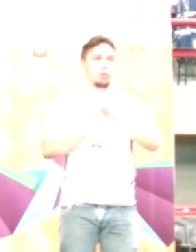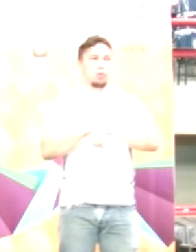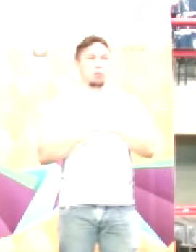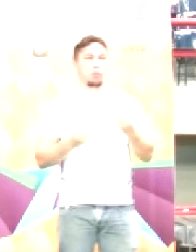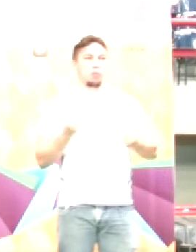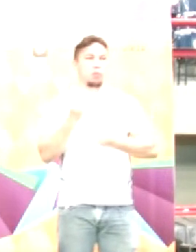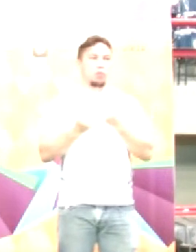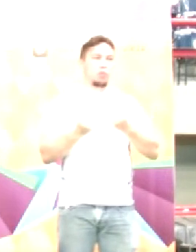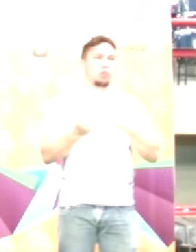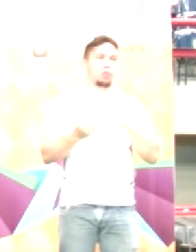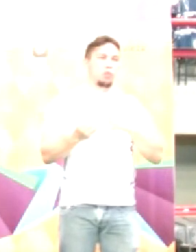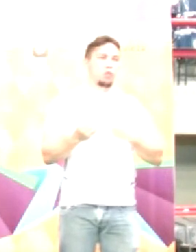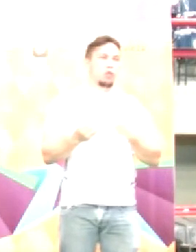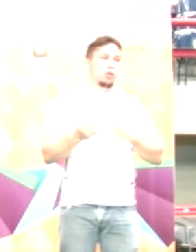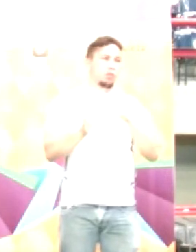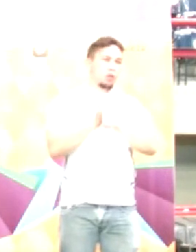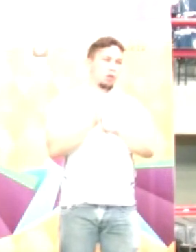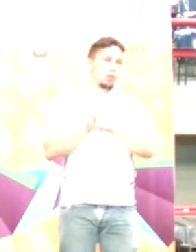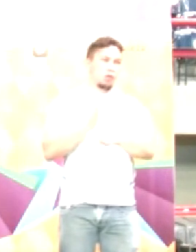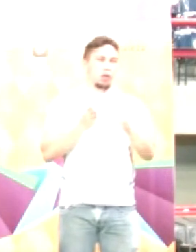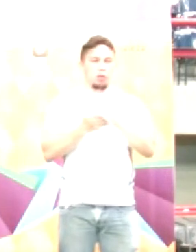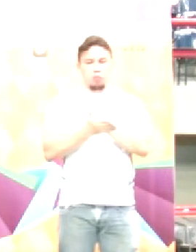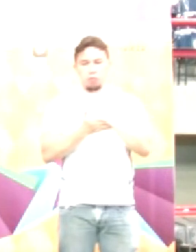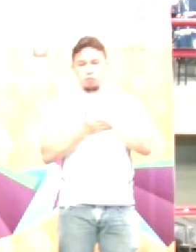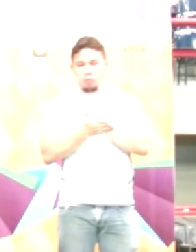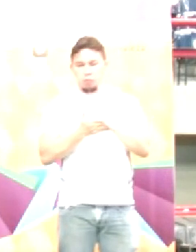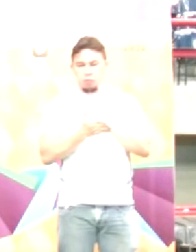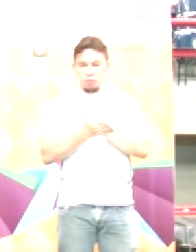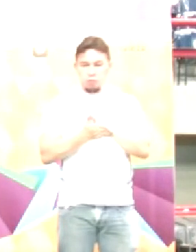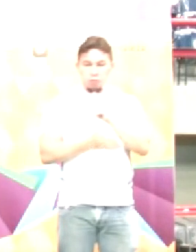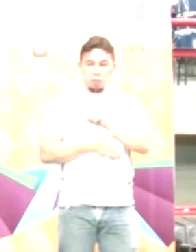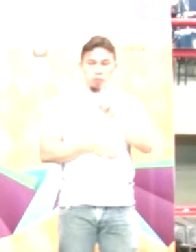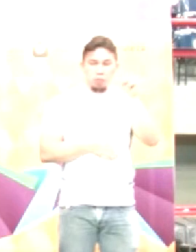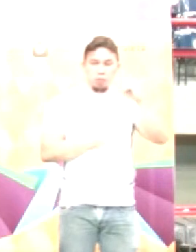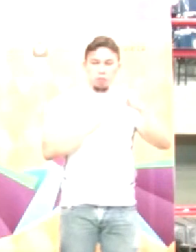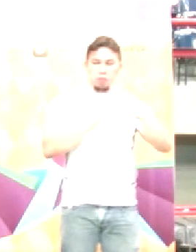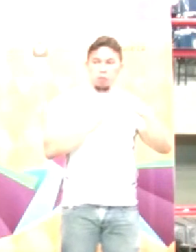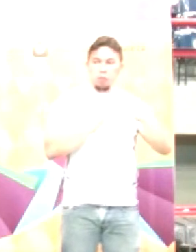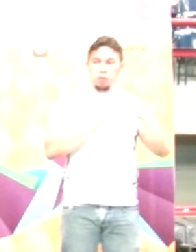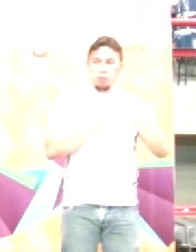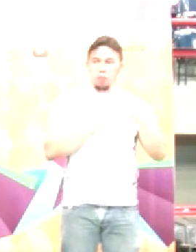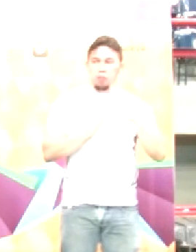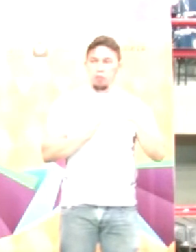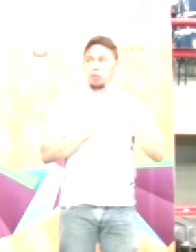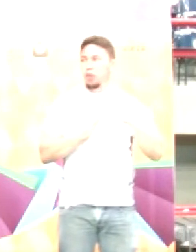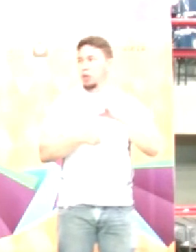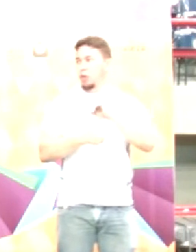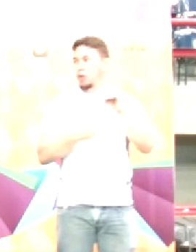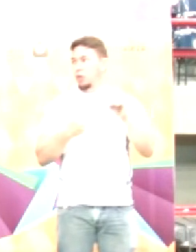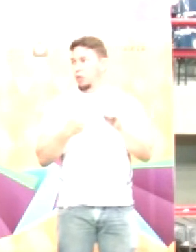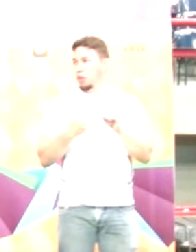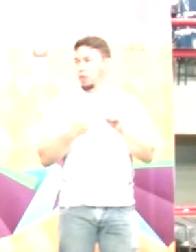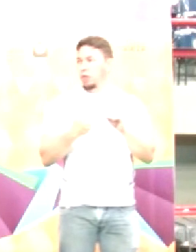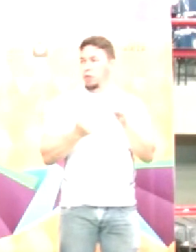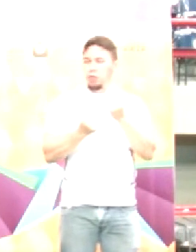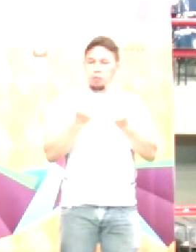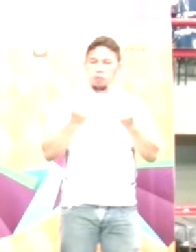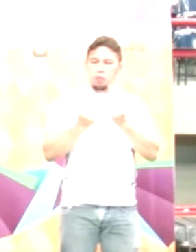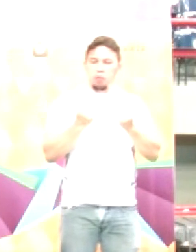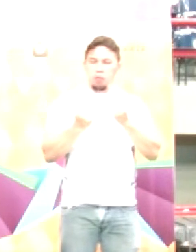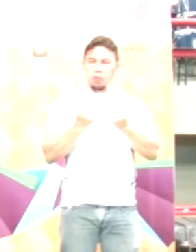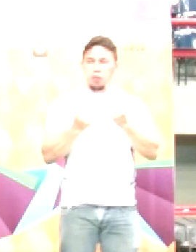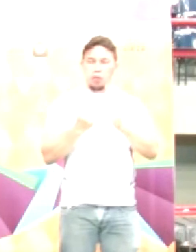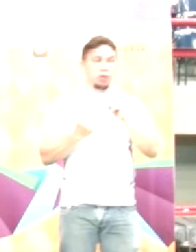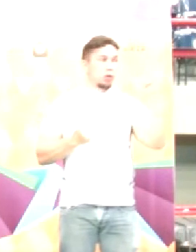Certo? Então eu estou colocando algumas questões. Vocês vão ver que para casa tem algumas questões do Enem que são bem parecidas com